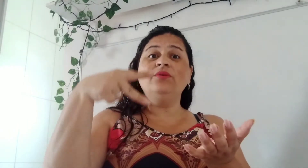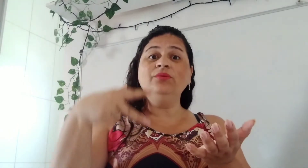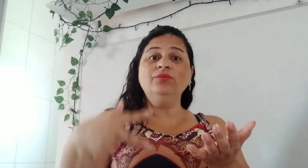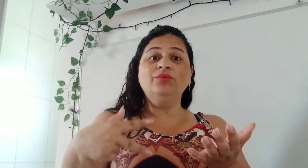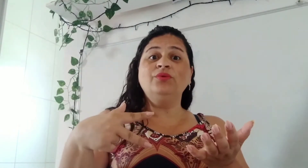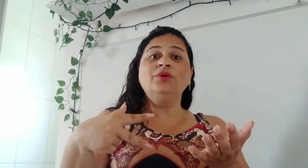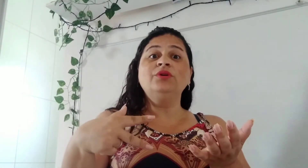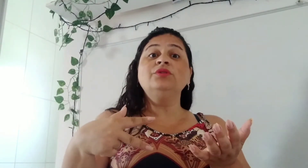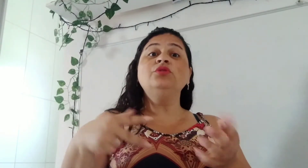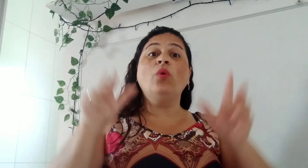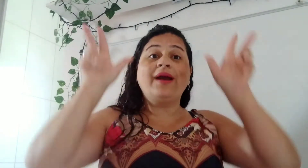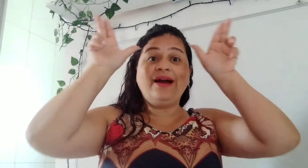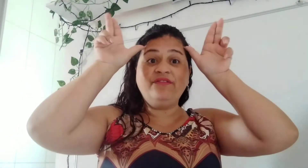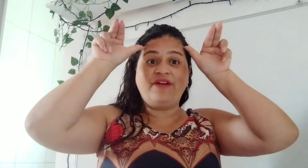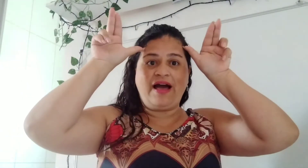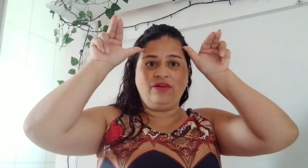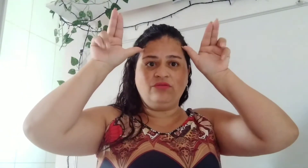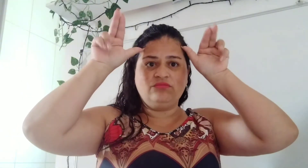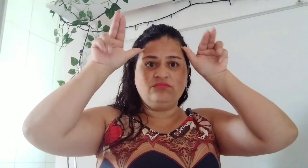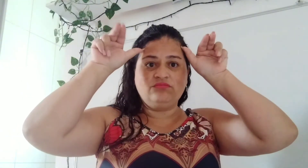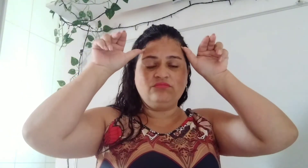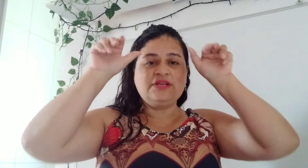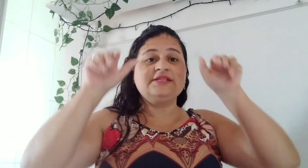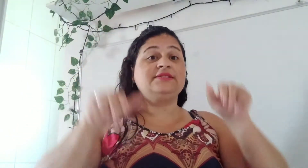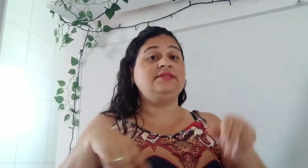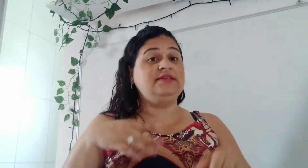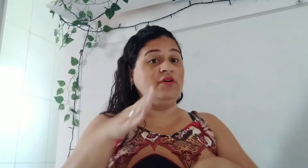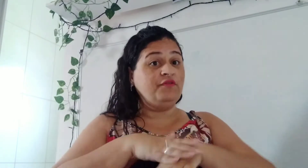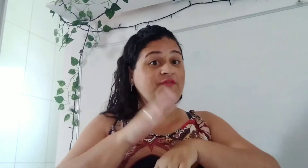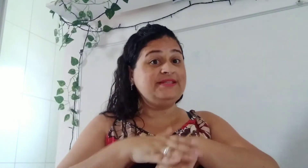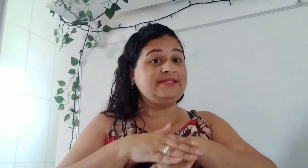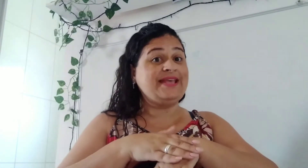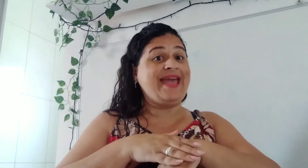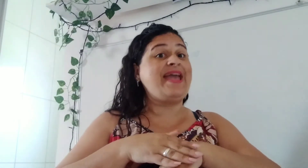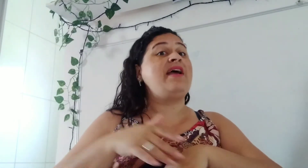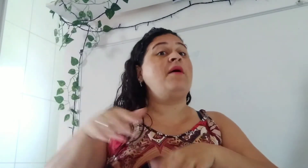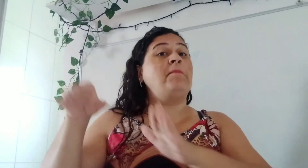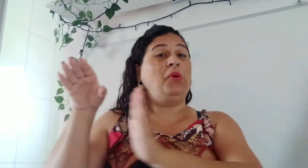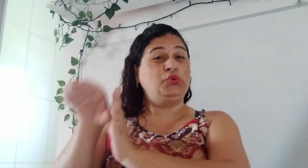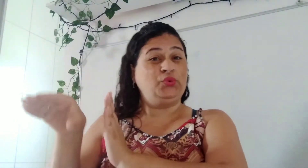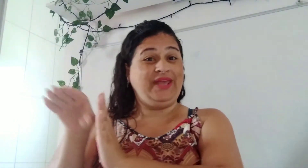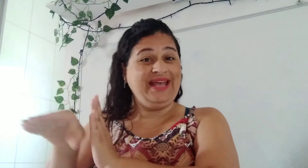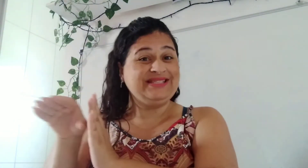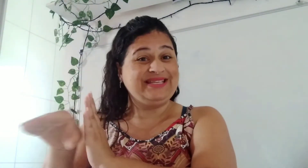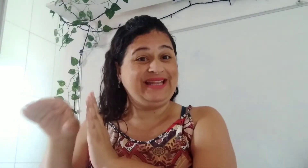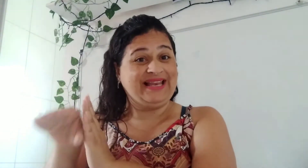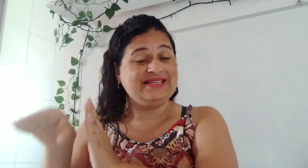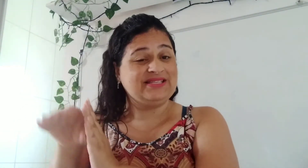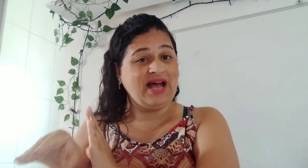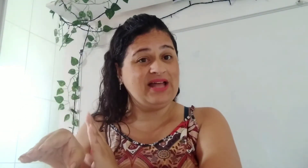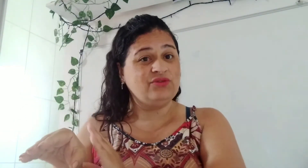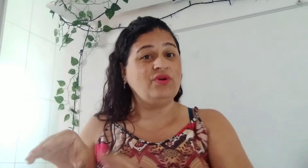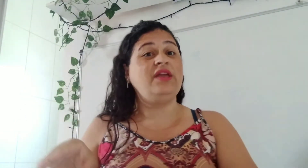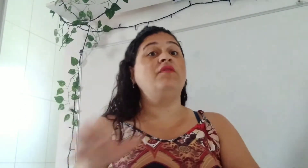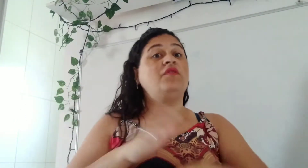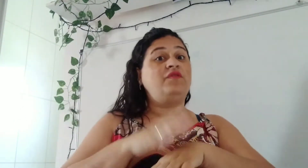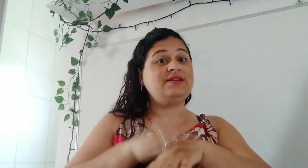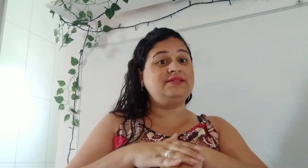caiu do cavalo. Se eu fizer português sinalizado, eu vou